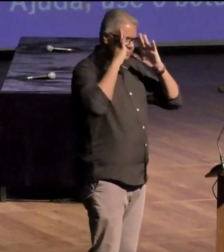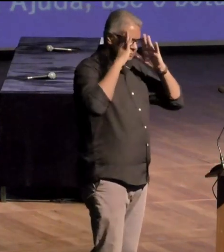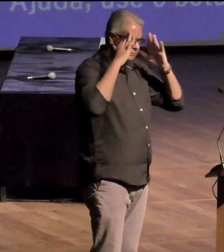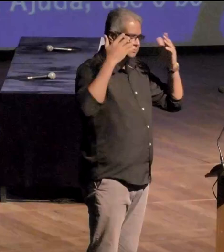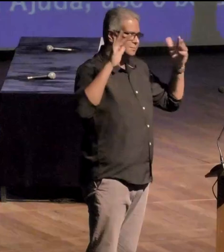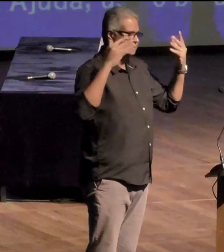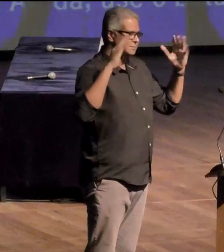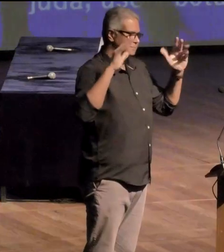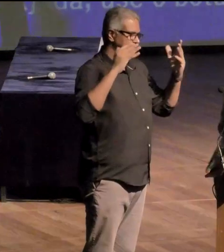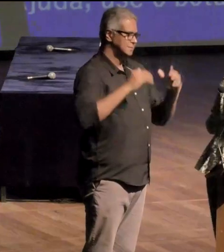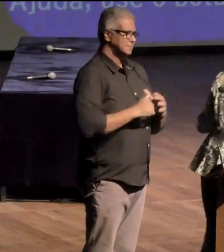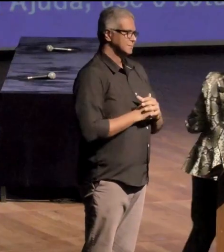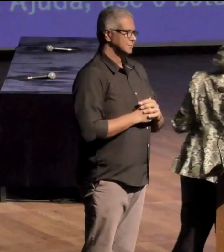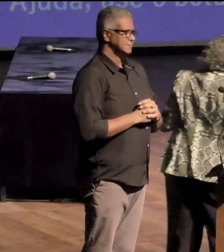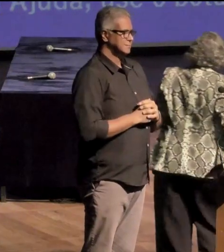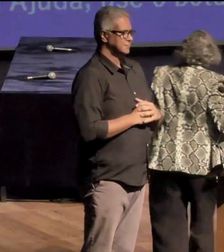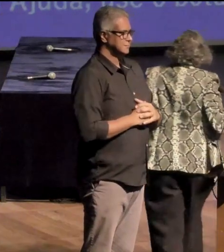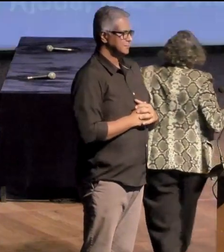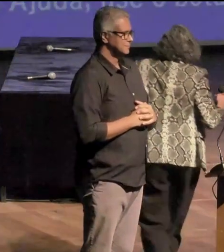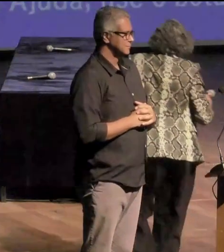tá bom